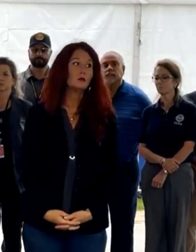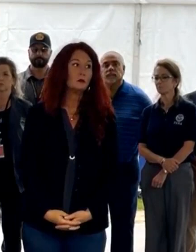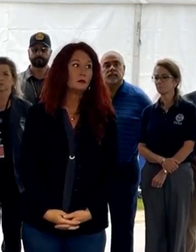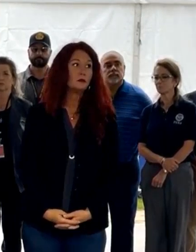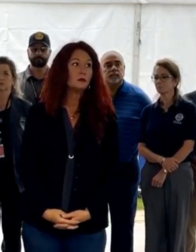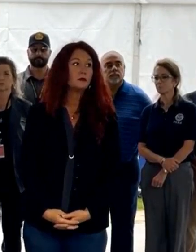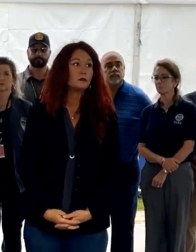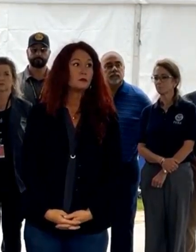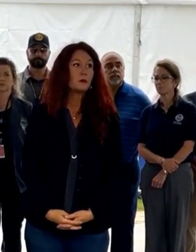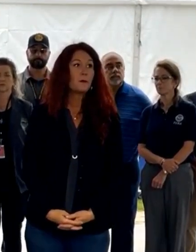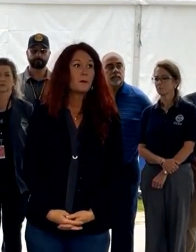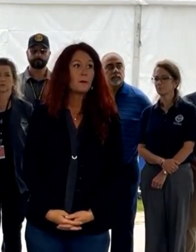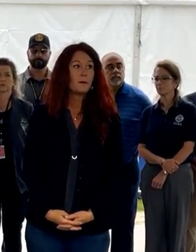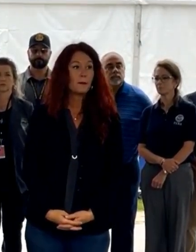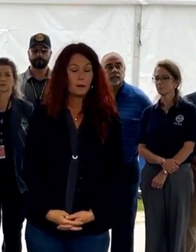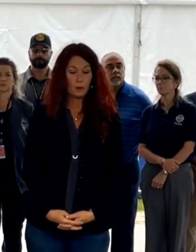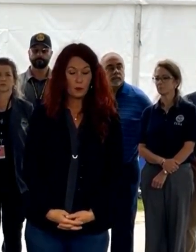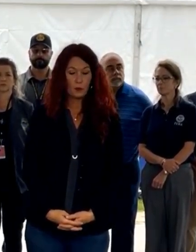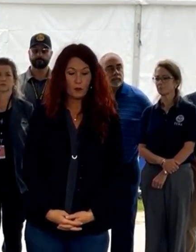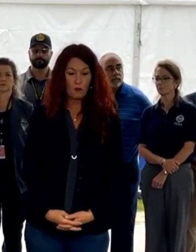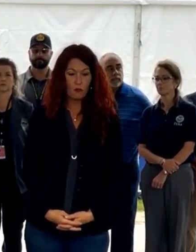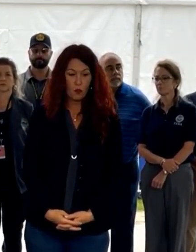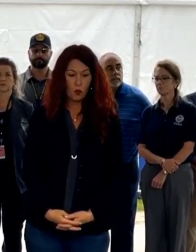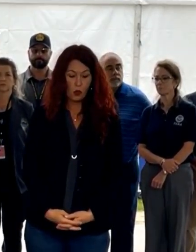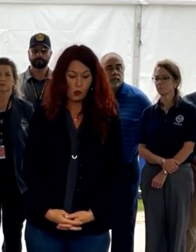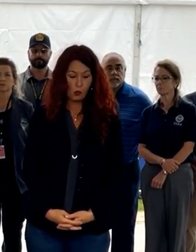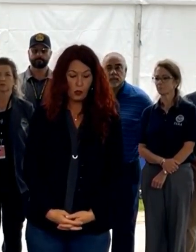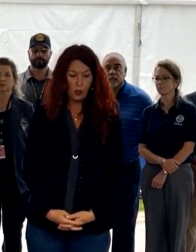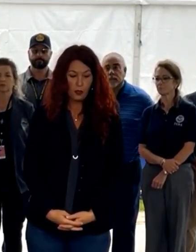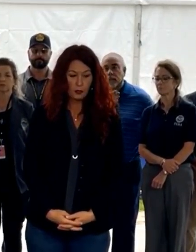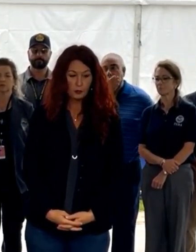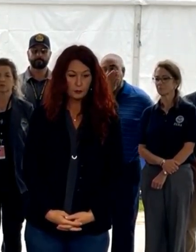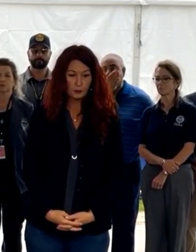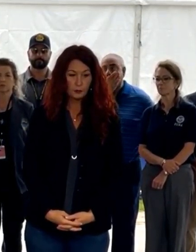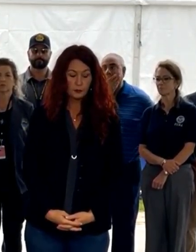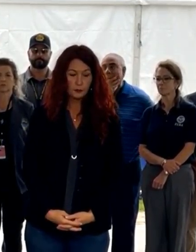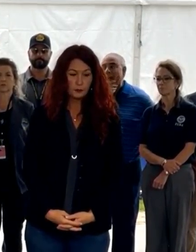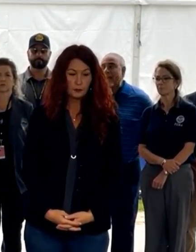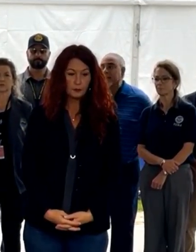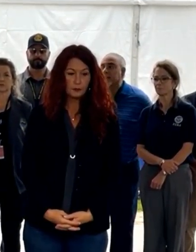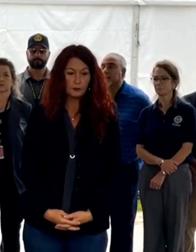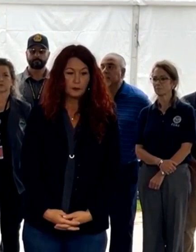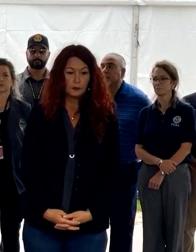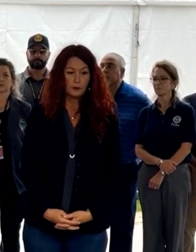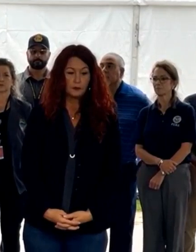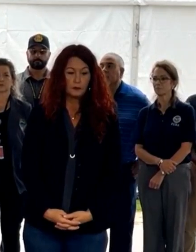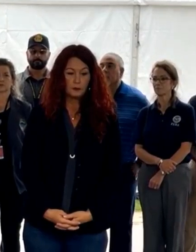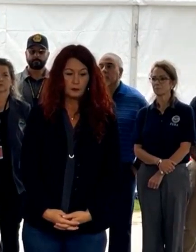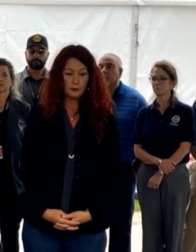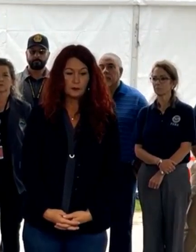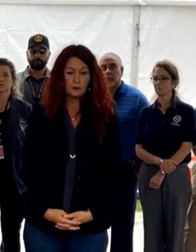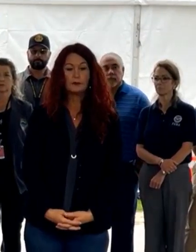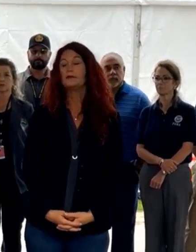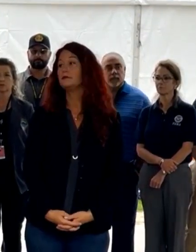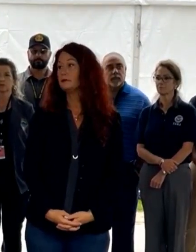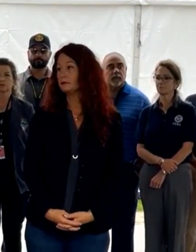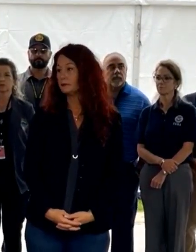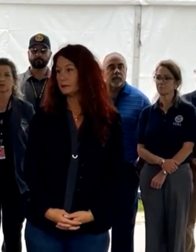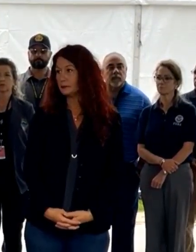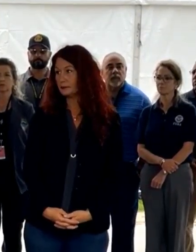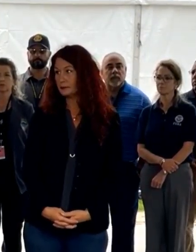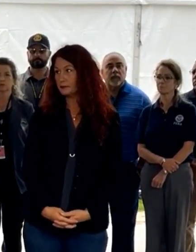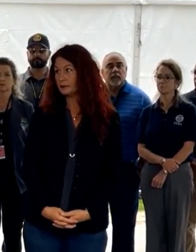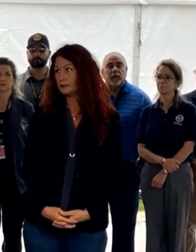oeste de Cayo Hueso y se mueve hacia el noroeste 12 millas por hora. Los vientos máximos se están aproximando a